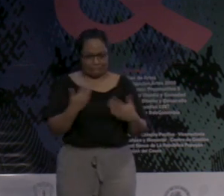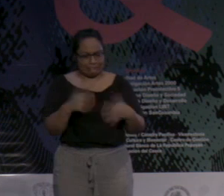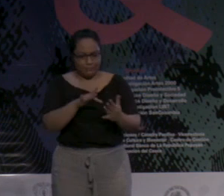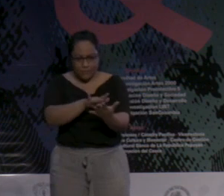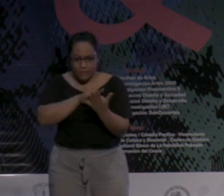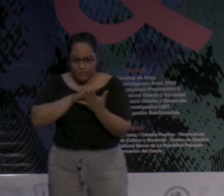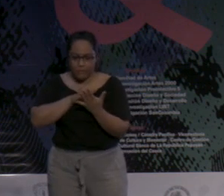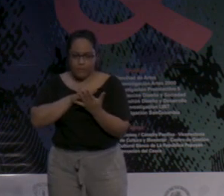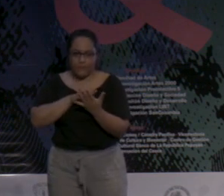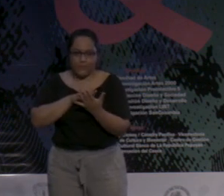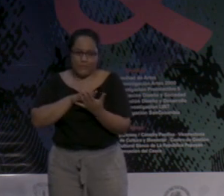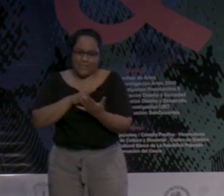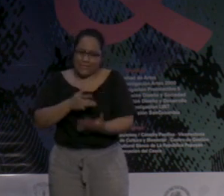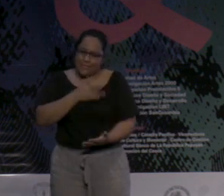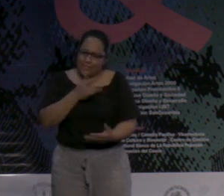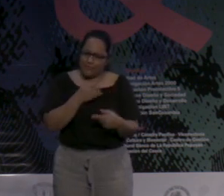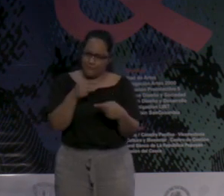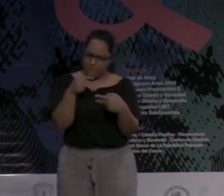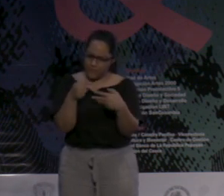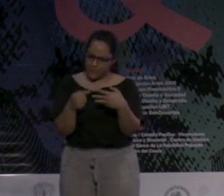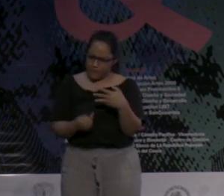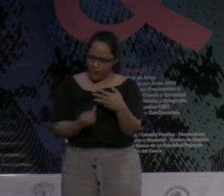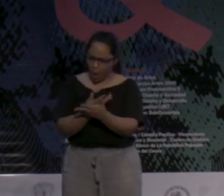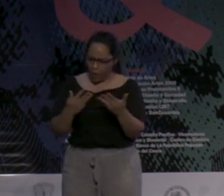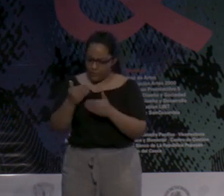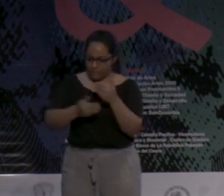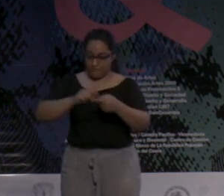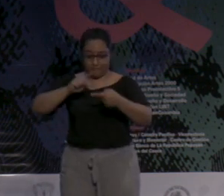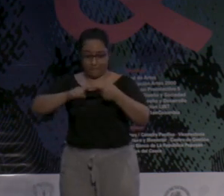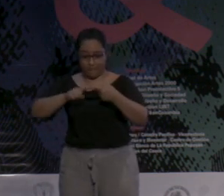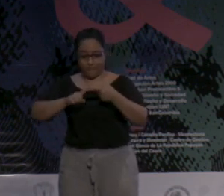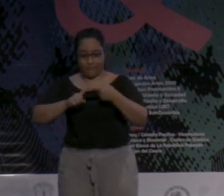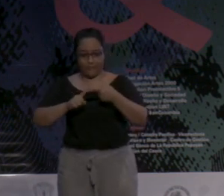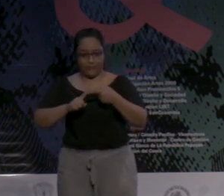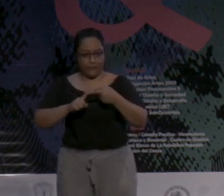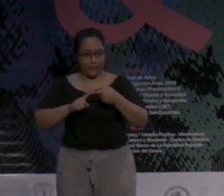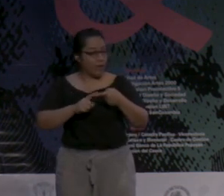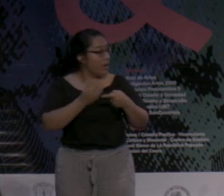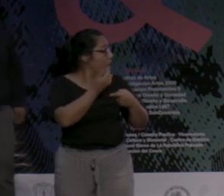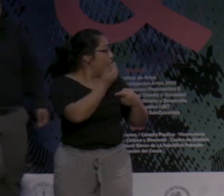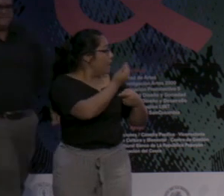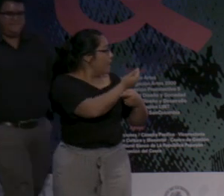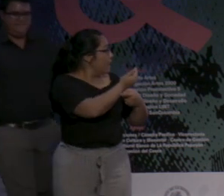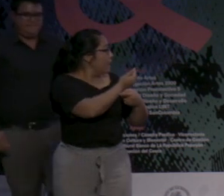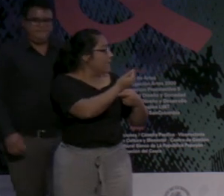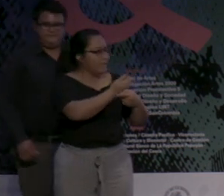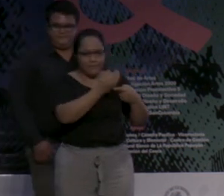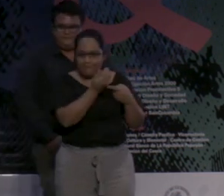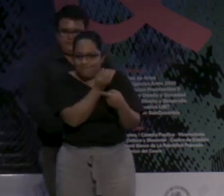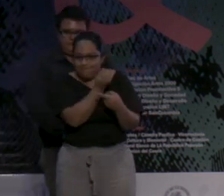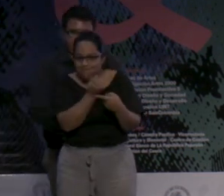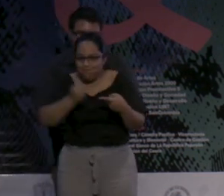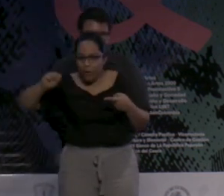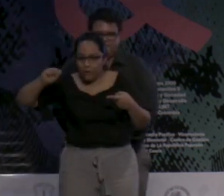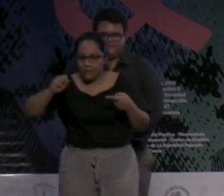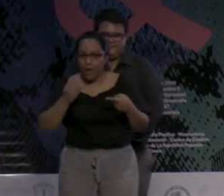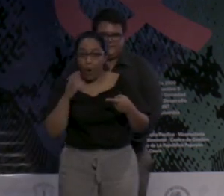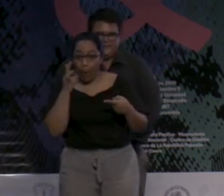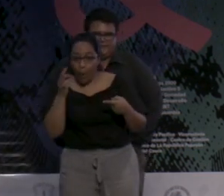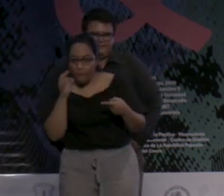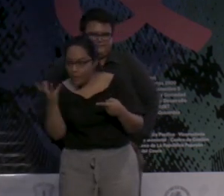Asimismo, entonces en esta investigación empiezo a encontrar muchas conversaciones con personas que han construido su casa en varios barrios de